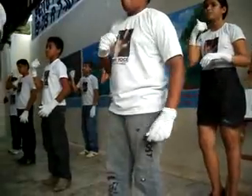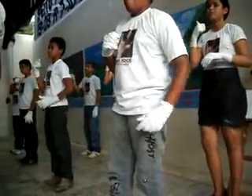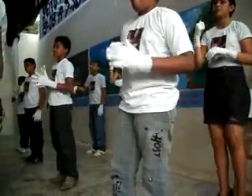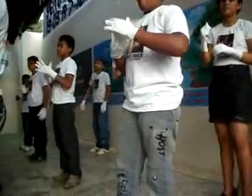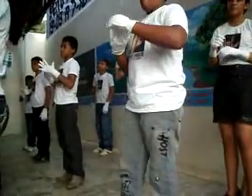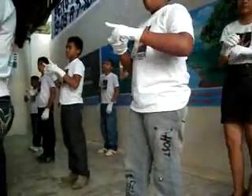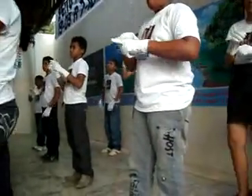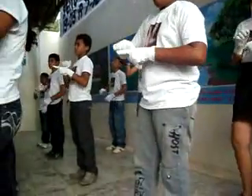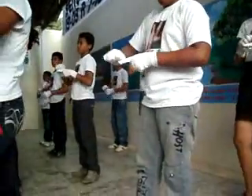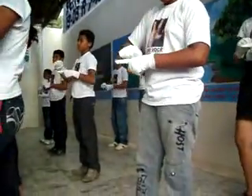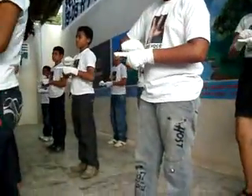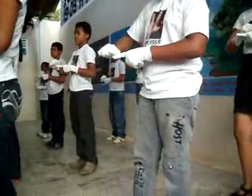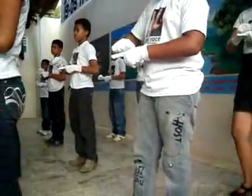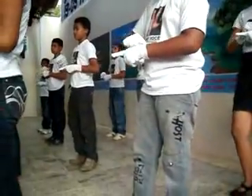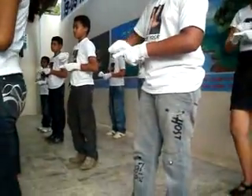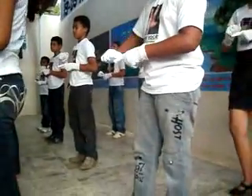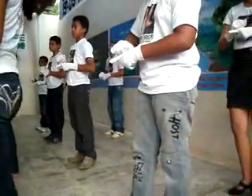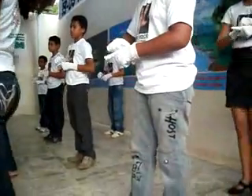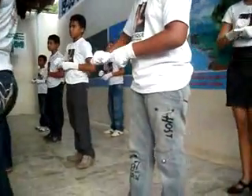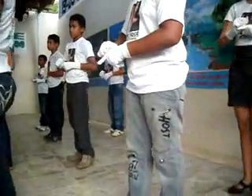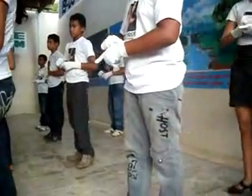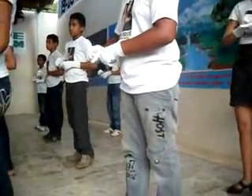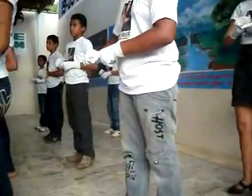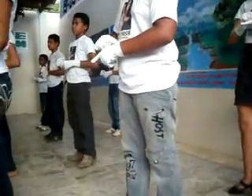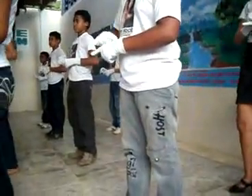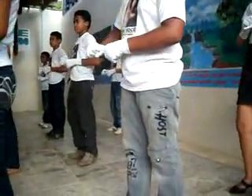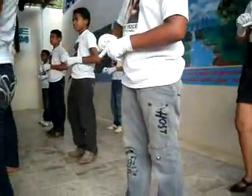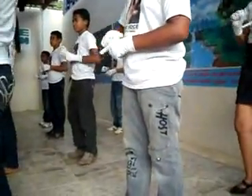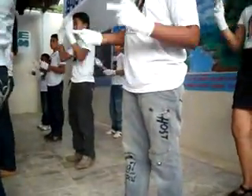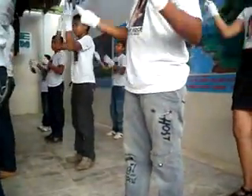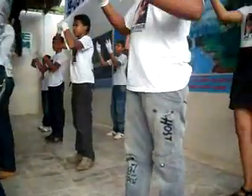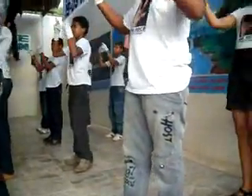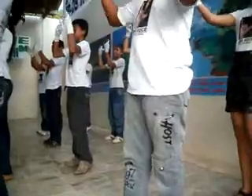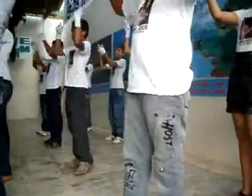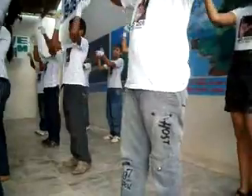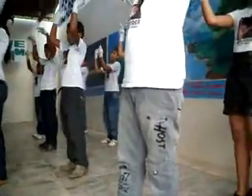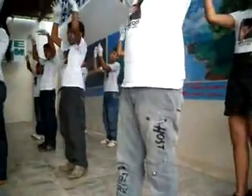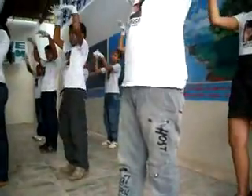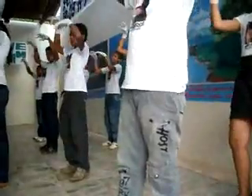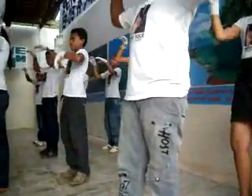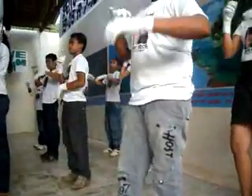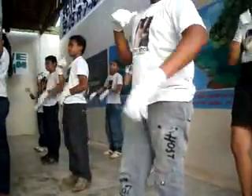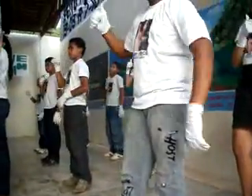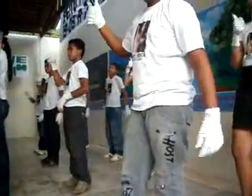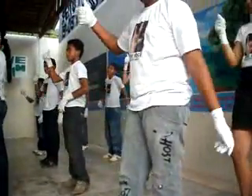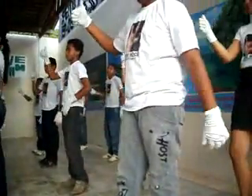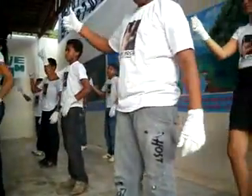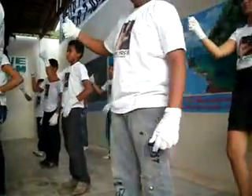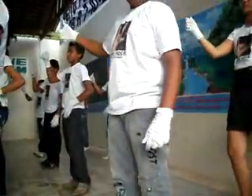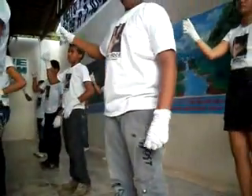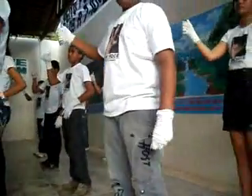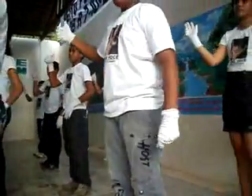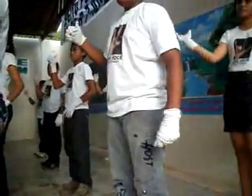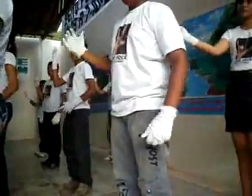o tempo já notou Você e a minha tempestade do bem Levando chuva o